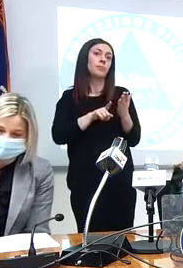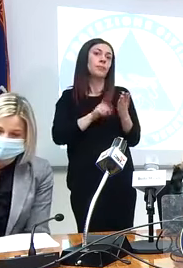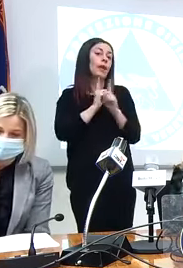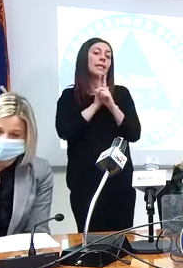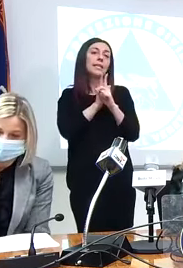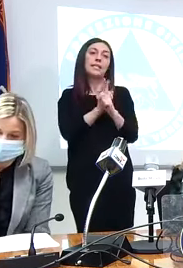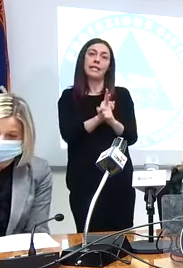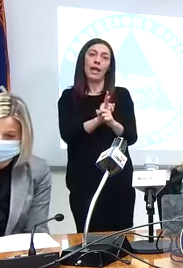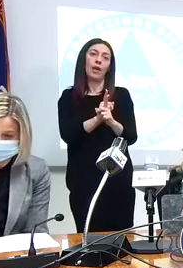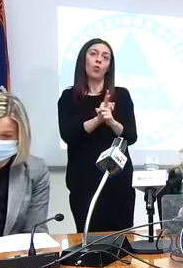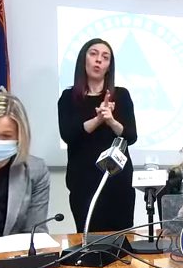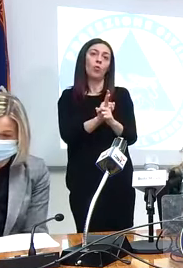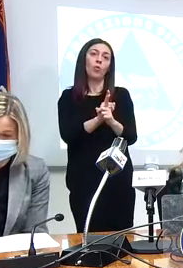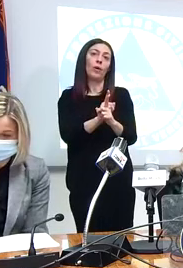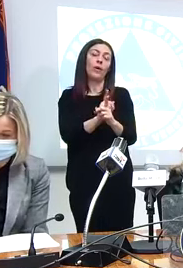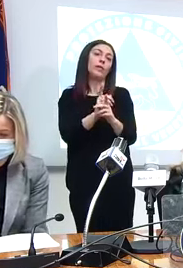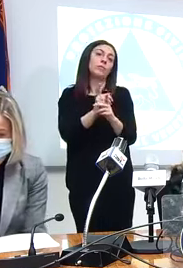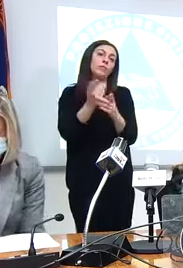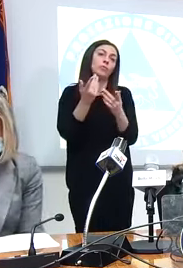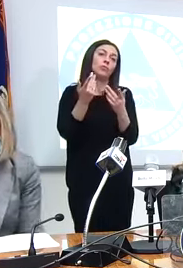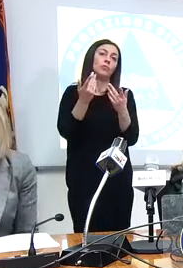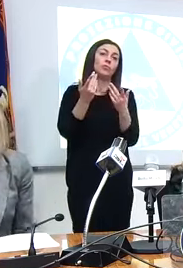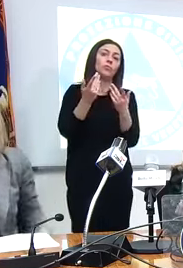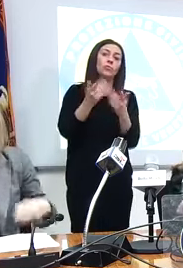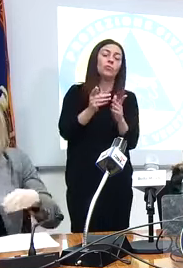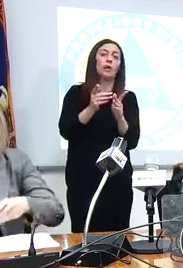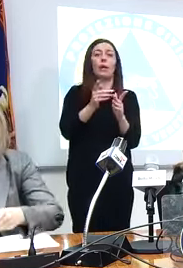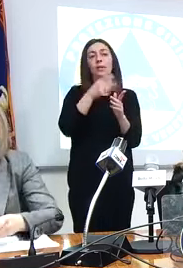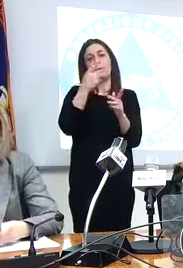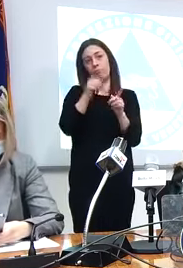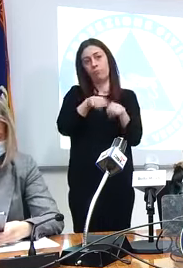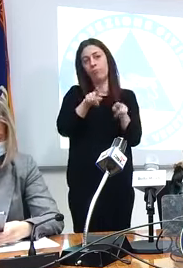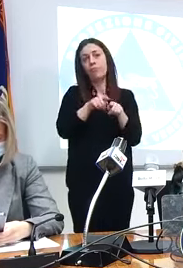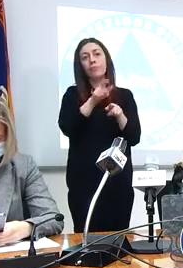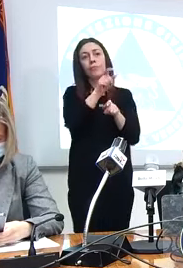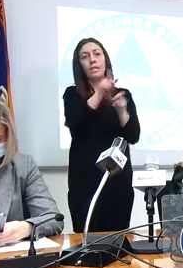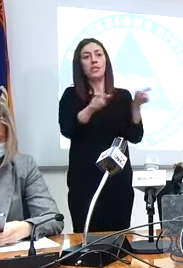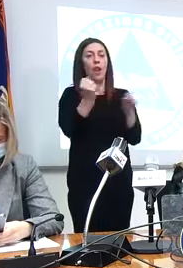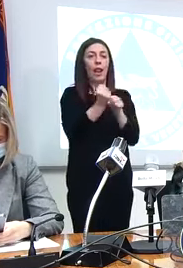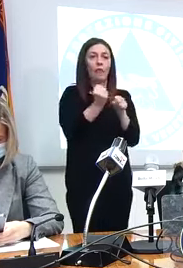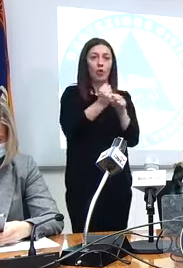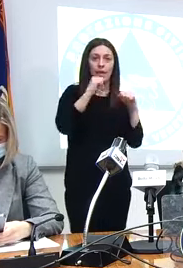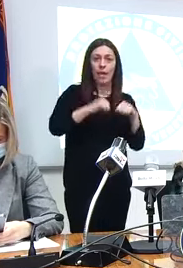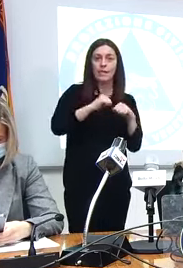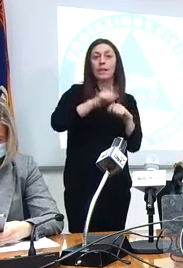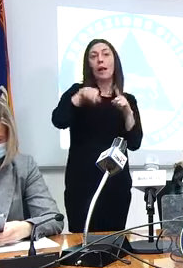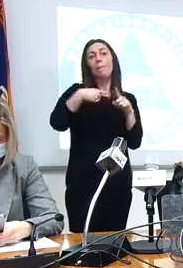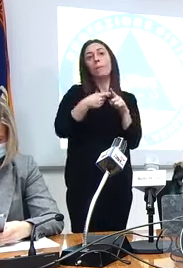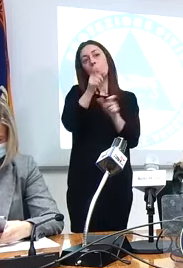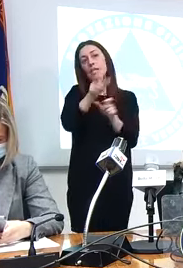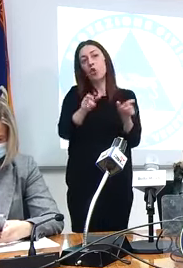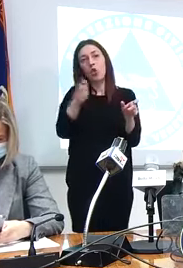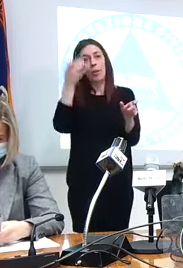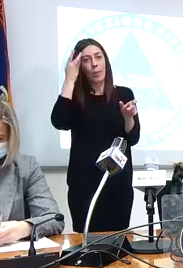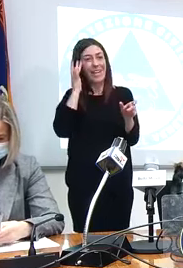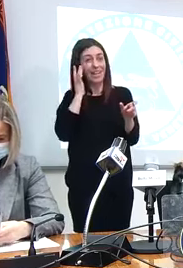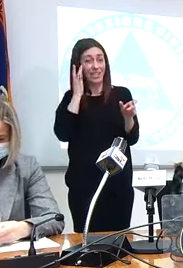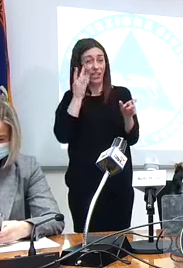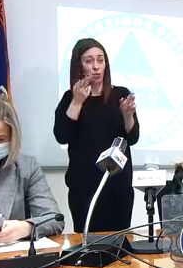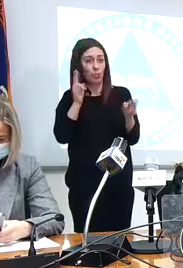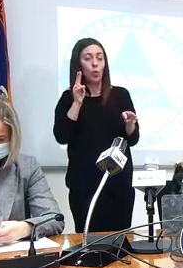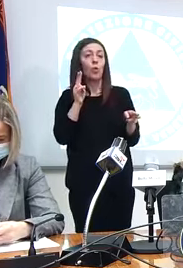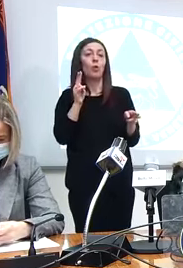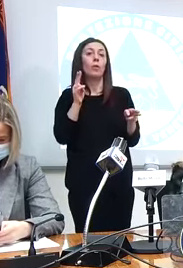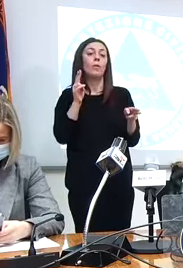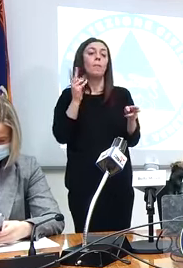priorità definita dai piani pandemici, quindi operatori e soggetti a maggior rischio. Però nell'ambito di questo tipo di